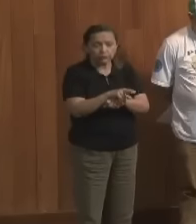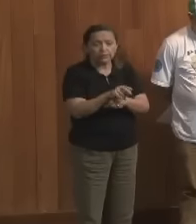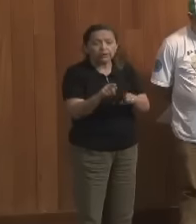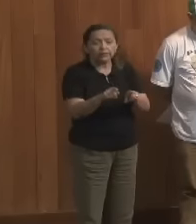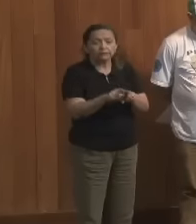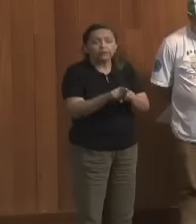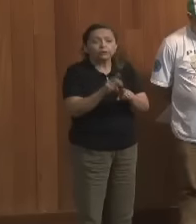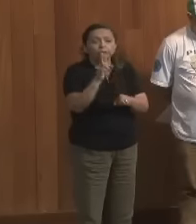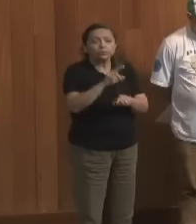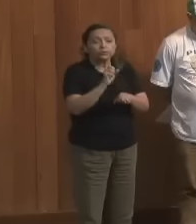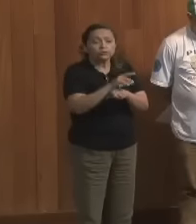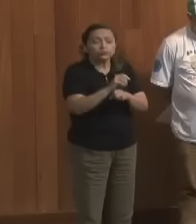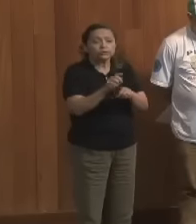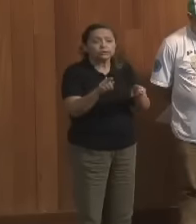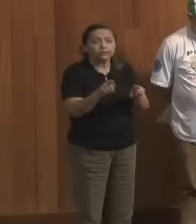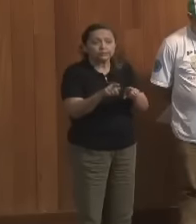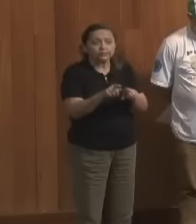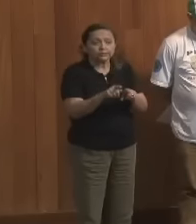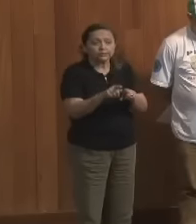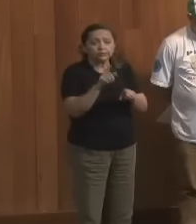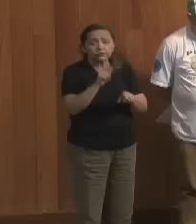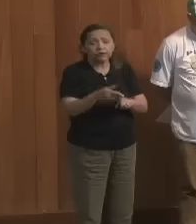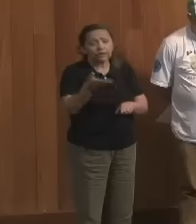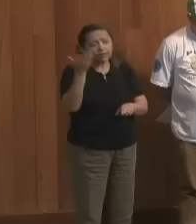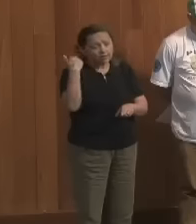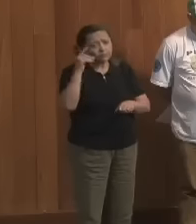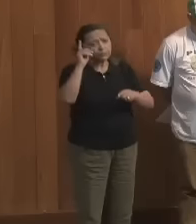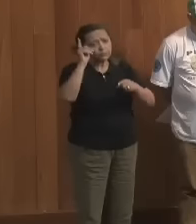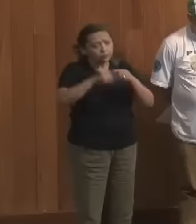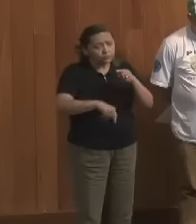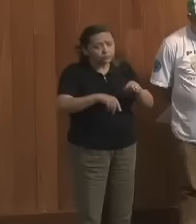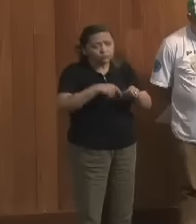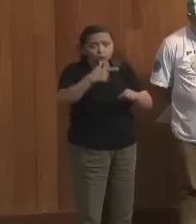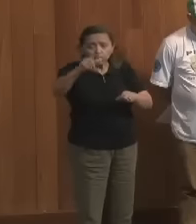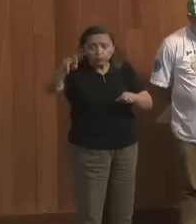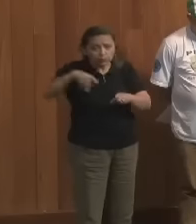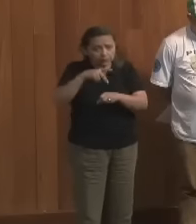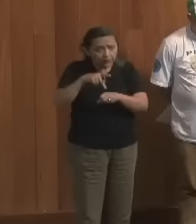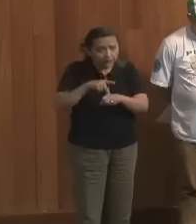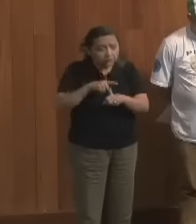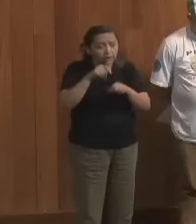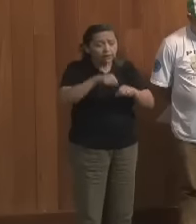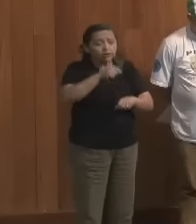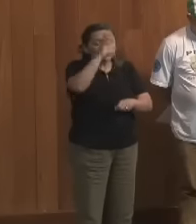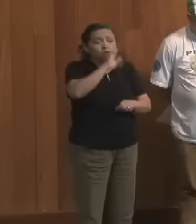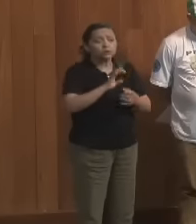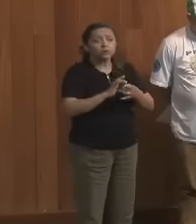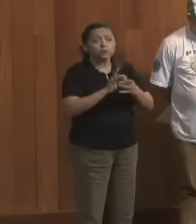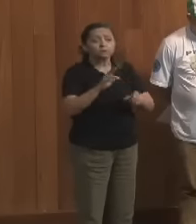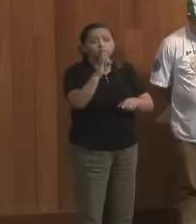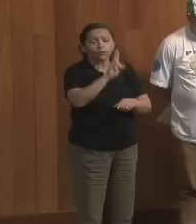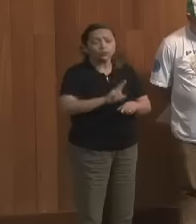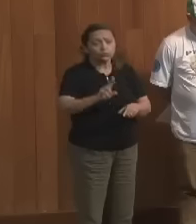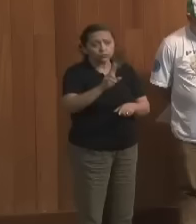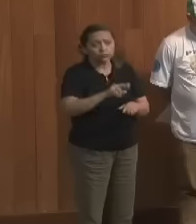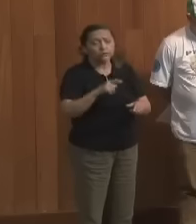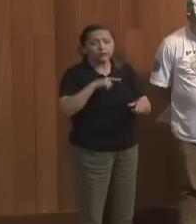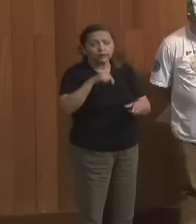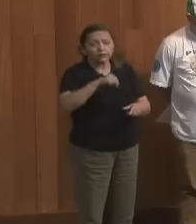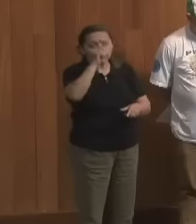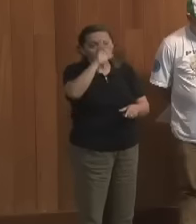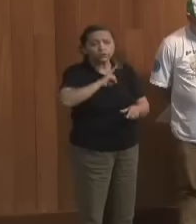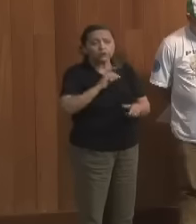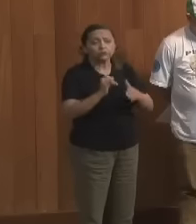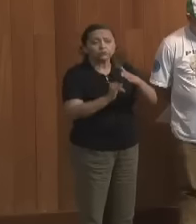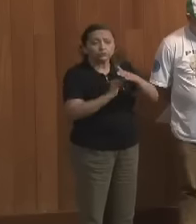consome agrotóxicos, inclusive, que foram proibidos nos países de origem. E existe no Brasil instruções normativas